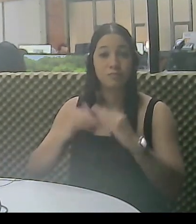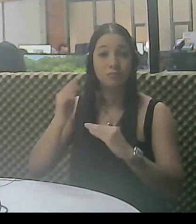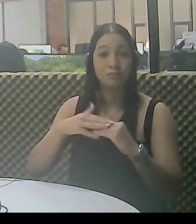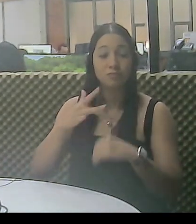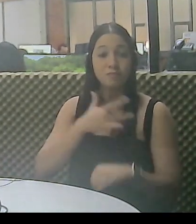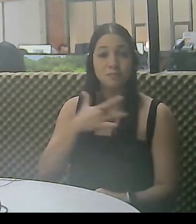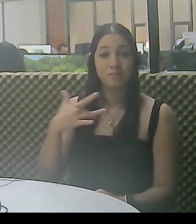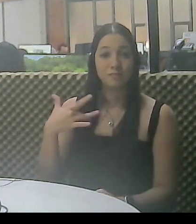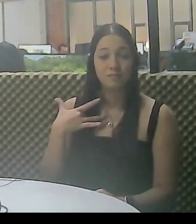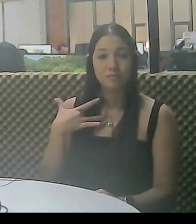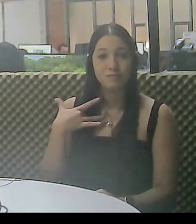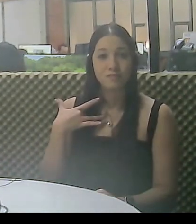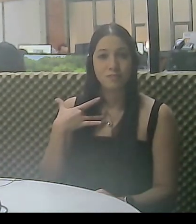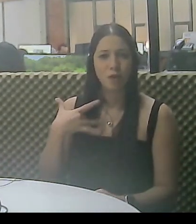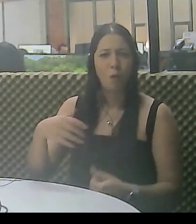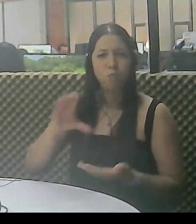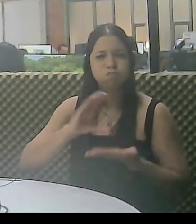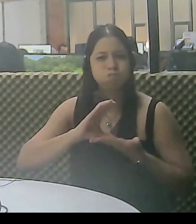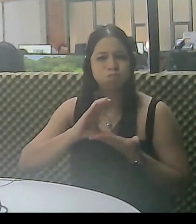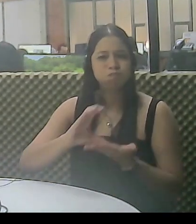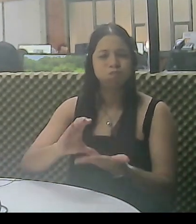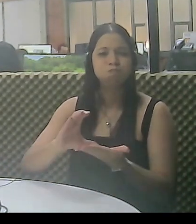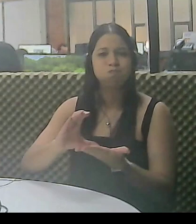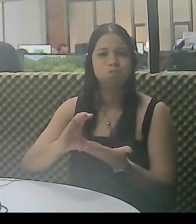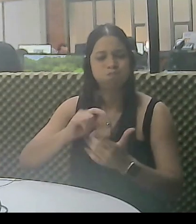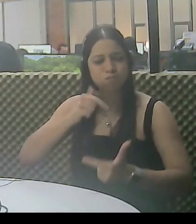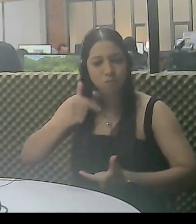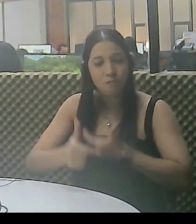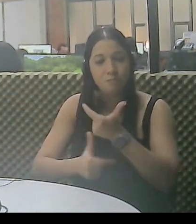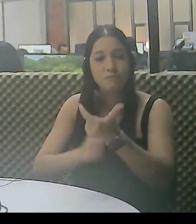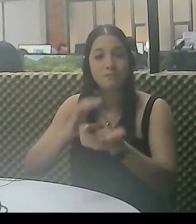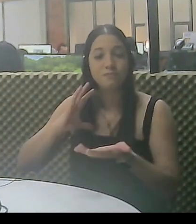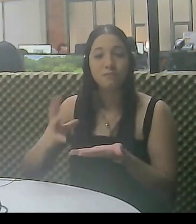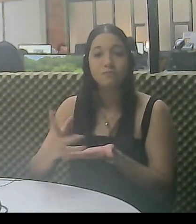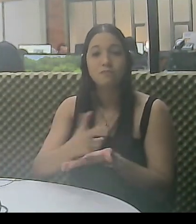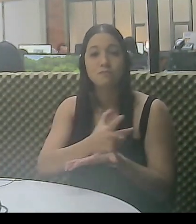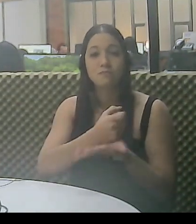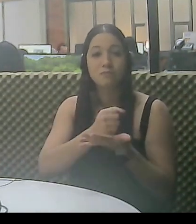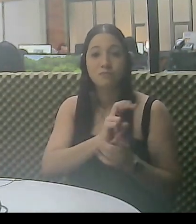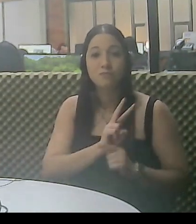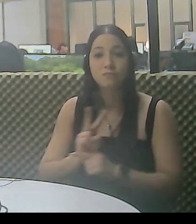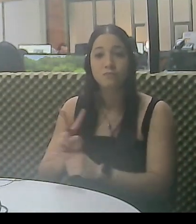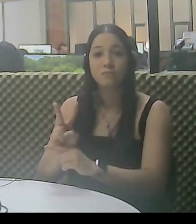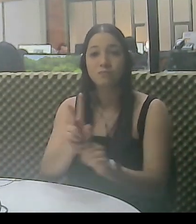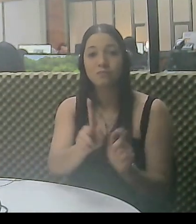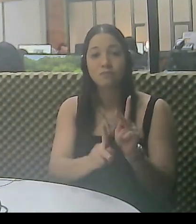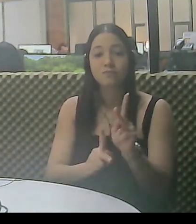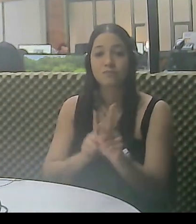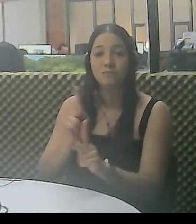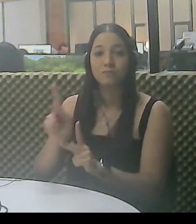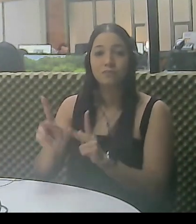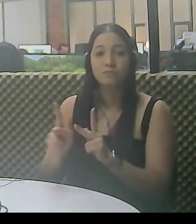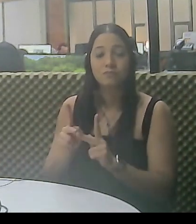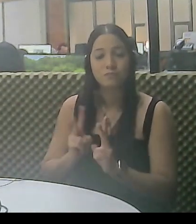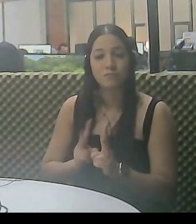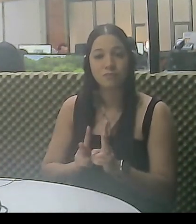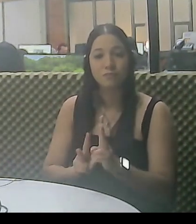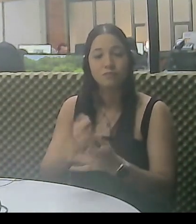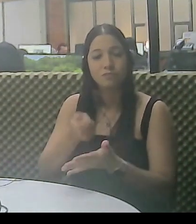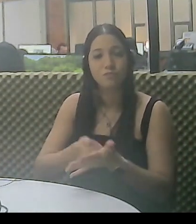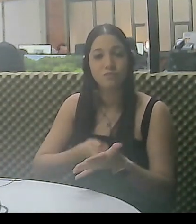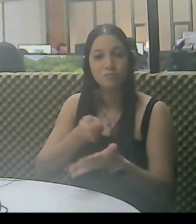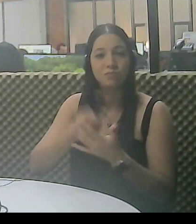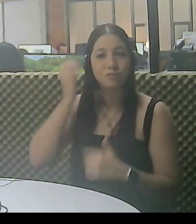saúde. Nunca se investiu e trabalhou tanto para salvar vidas e cuidar bem do nosso povo. Continuaremos lutando